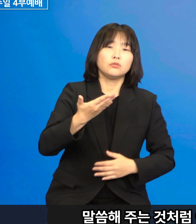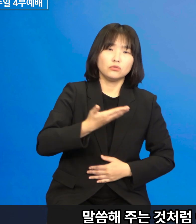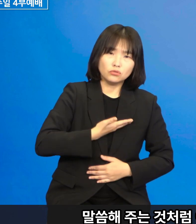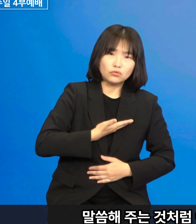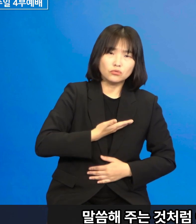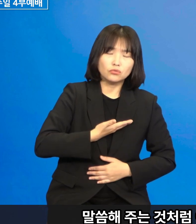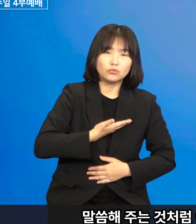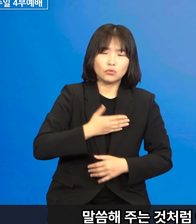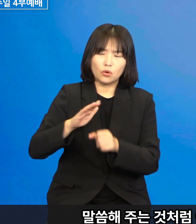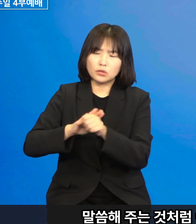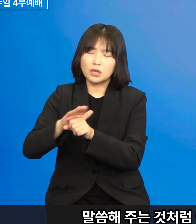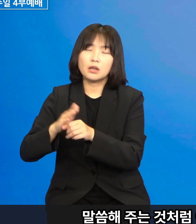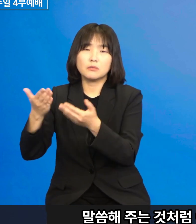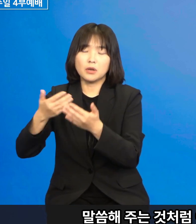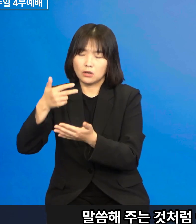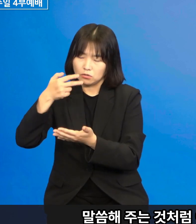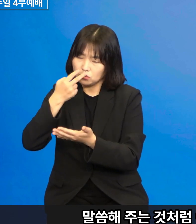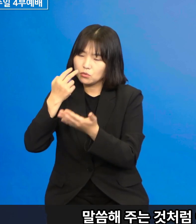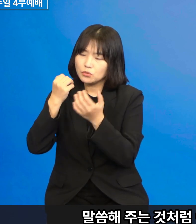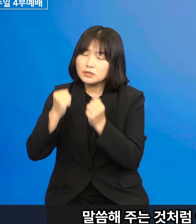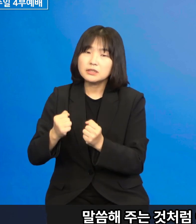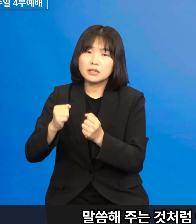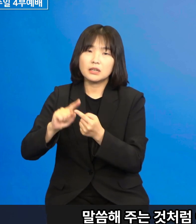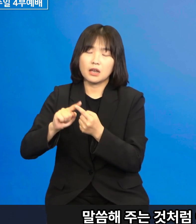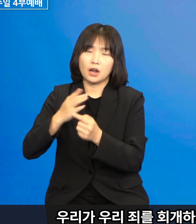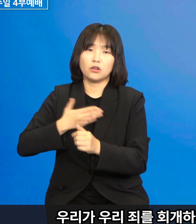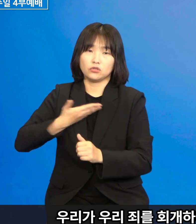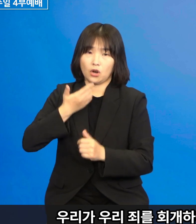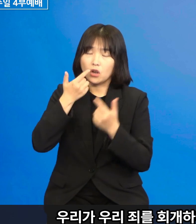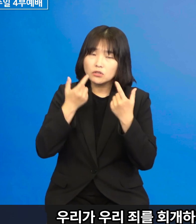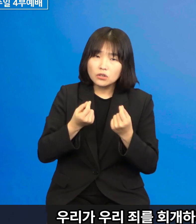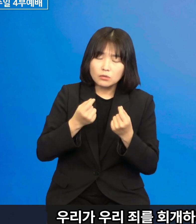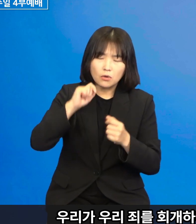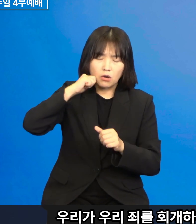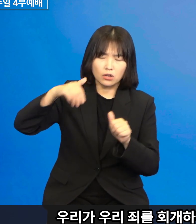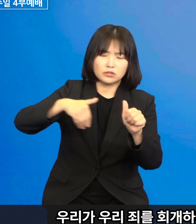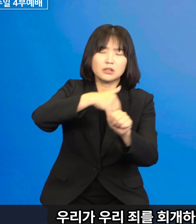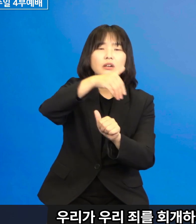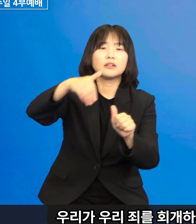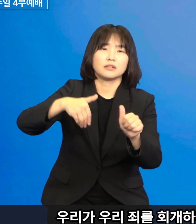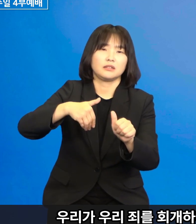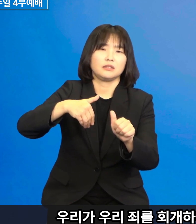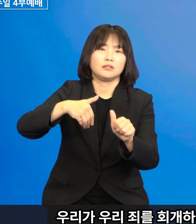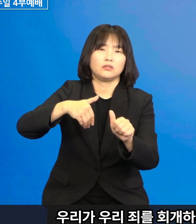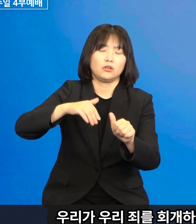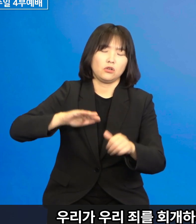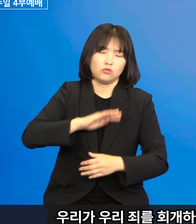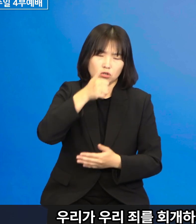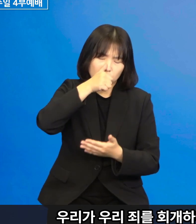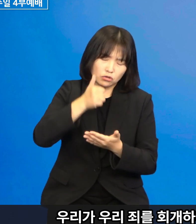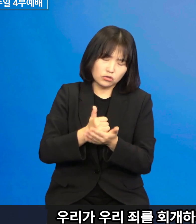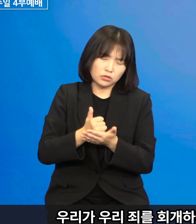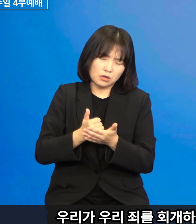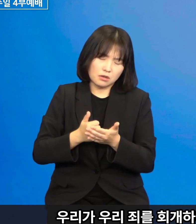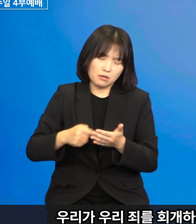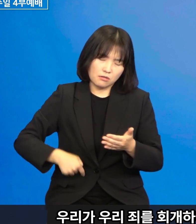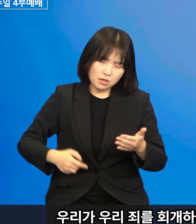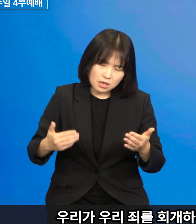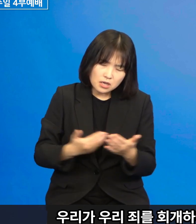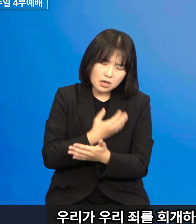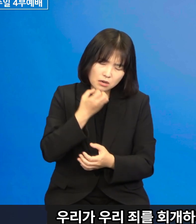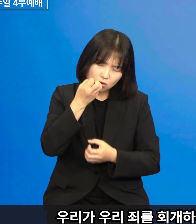존재인지를 말씀해 주는 것처럼 이 어려운 상황 가운데서도 우리가 우리의 죄를 회개하며 고백하며